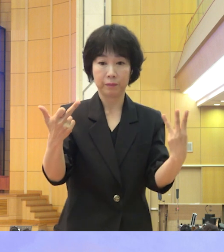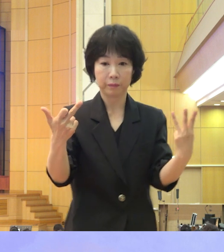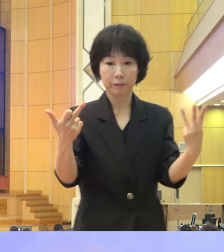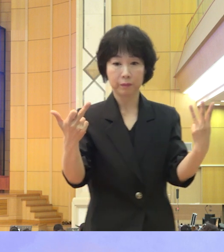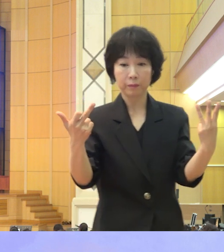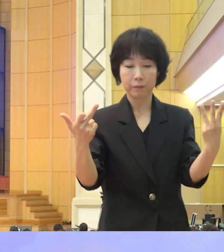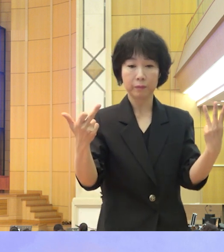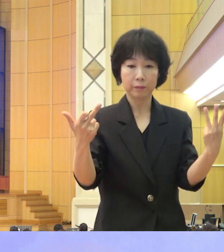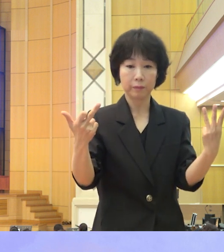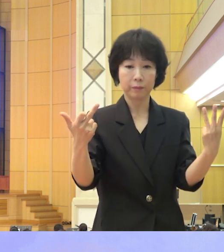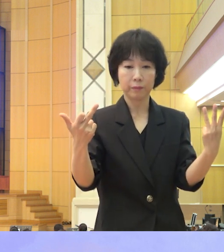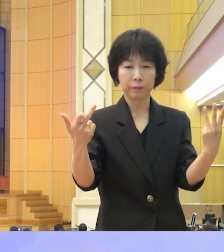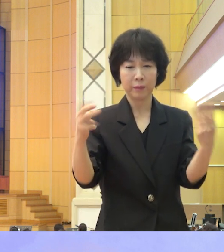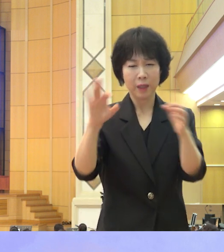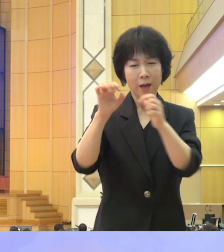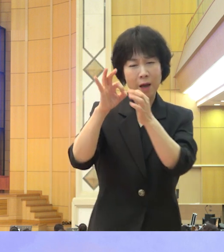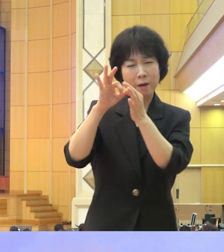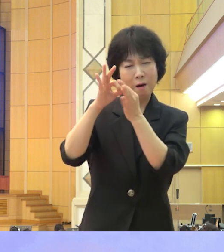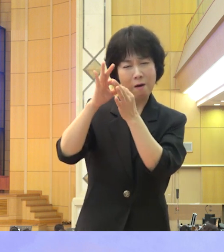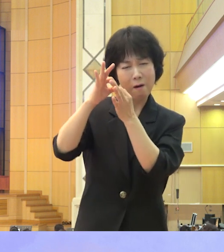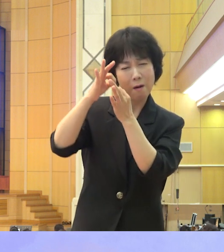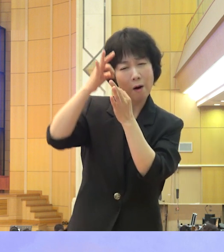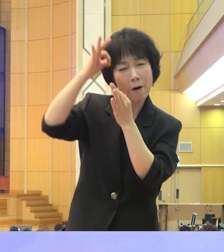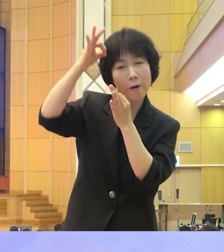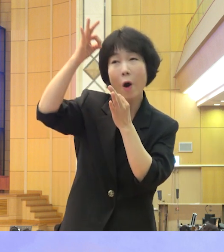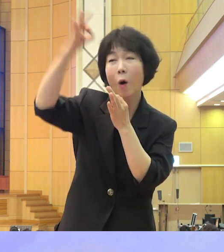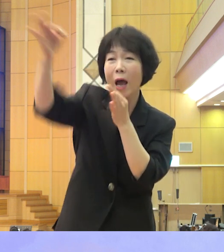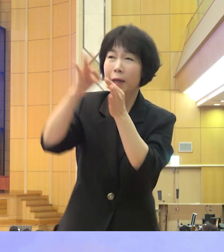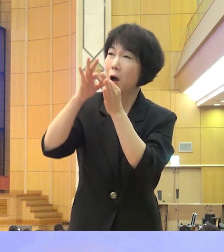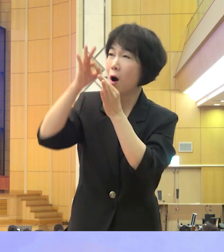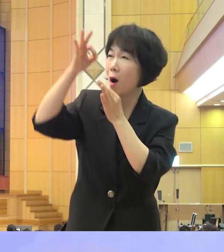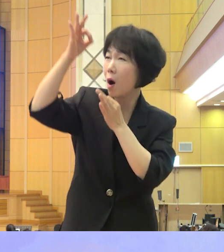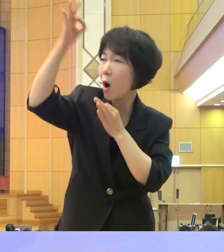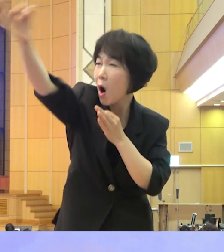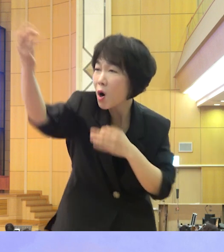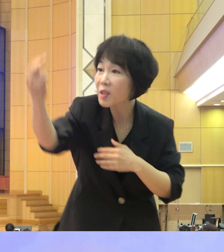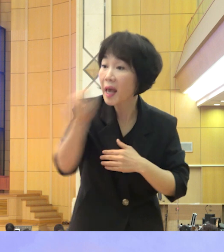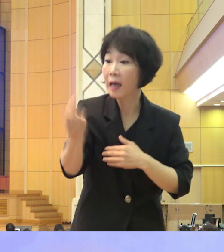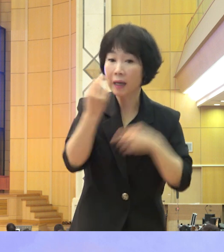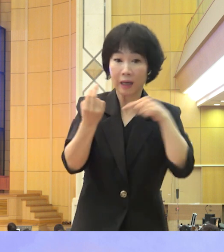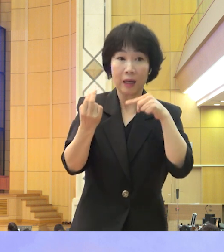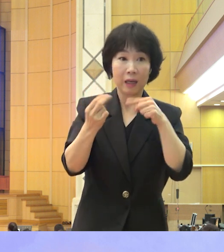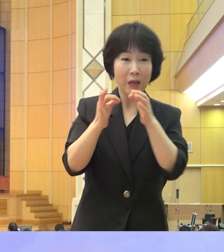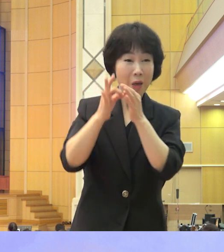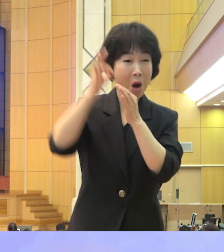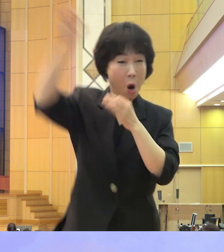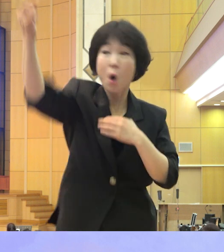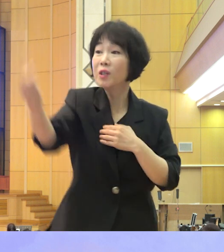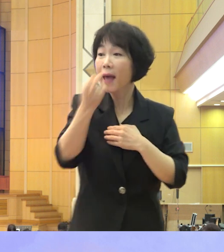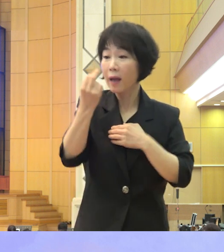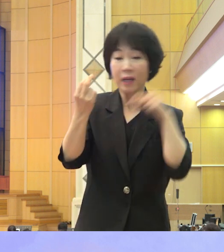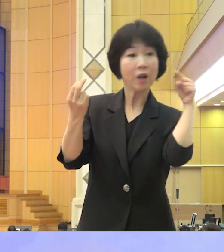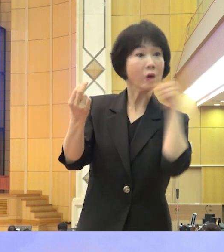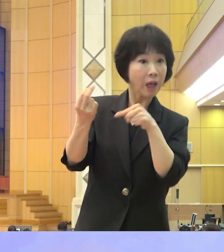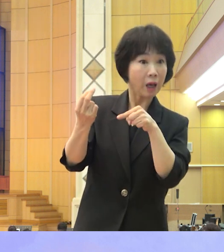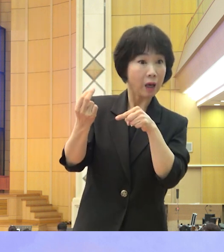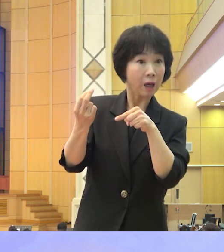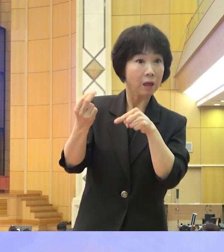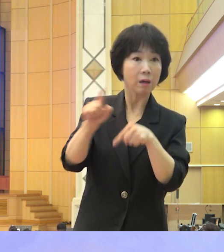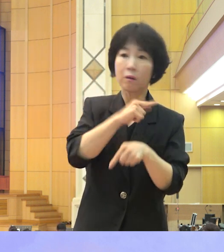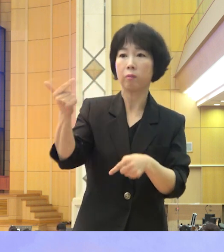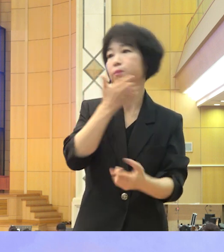요한복음 17장 3절에 보니까 영생은 방금 전에 3장 16절에서 하나님이 독생자를